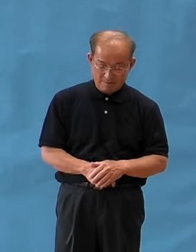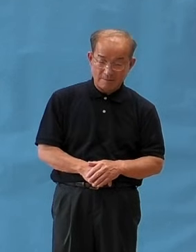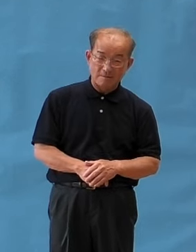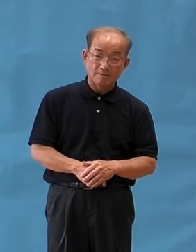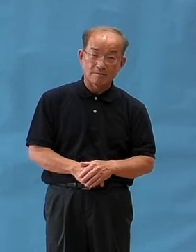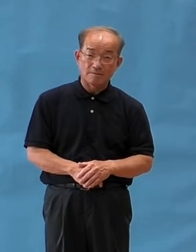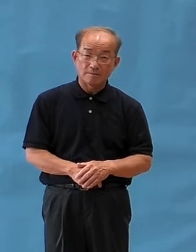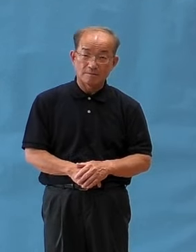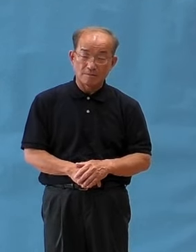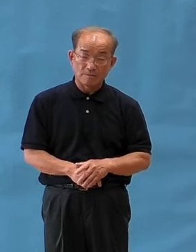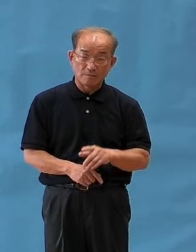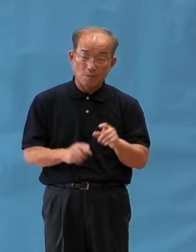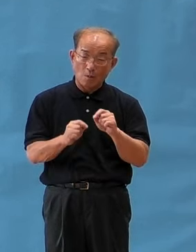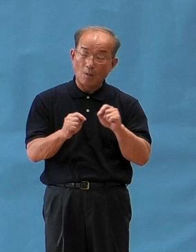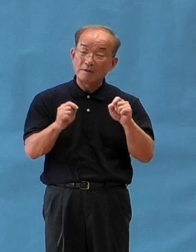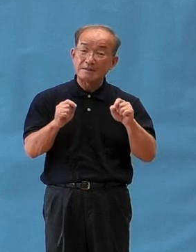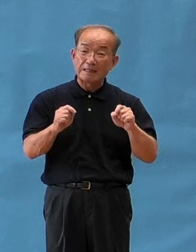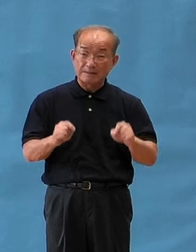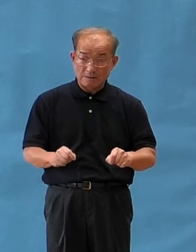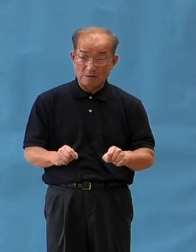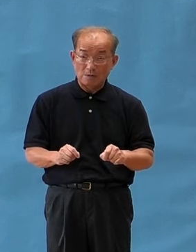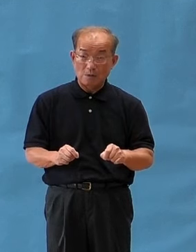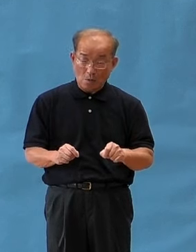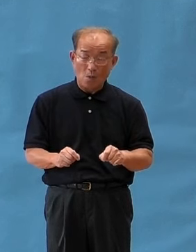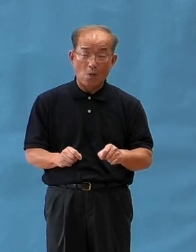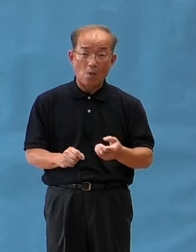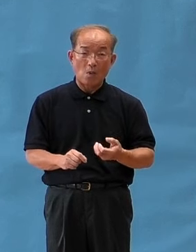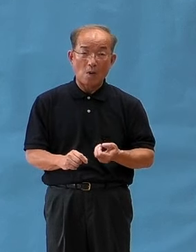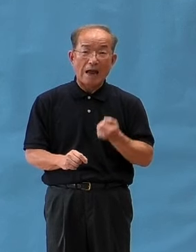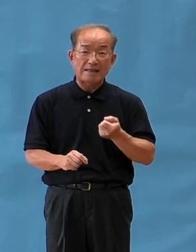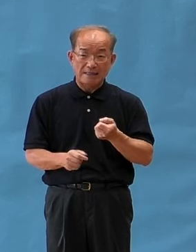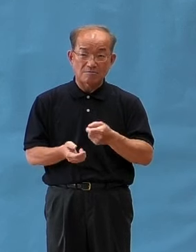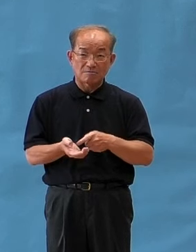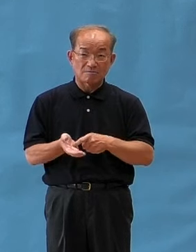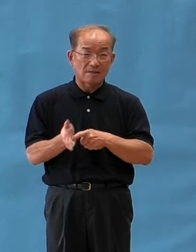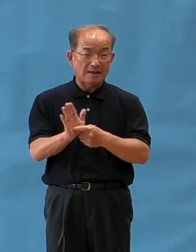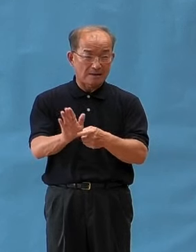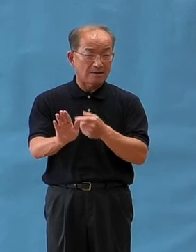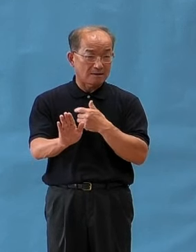そんな問題を抱えている人たちが提言できる内容じゃない。